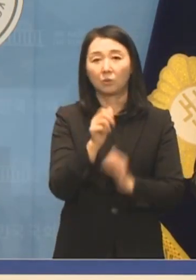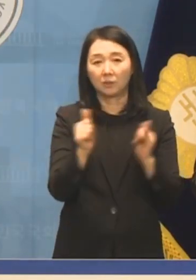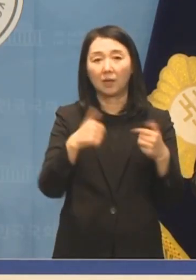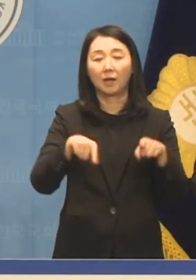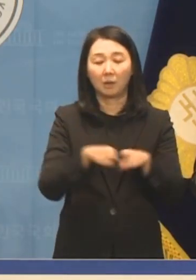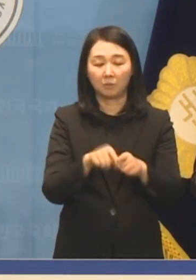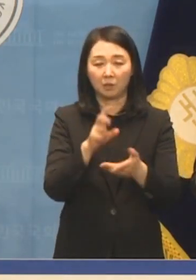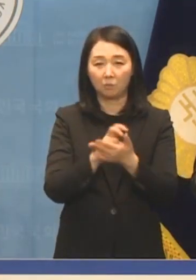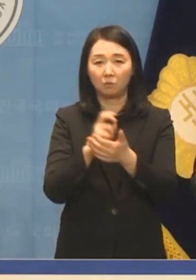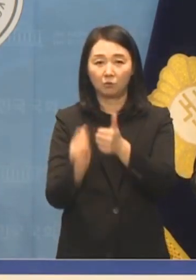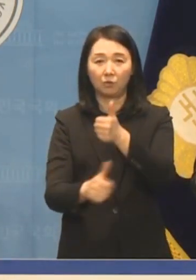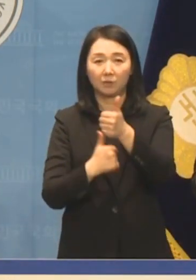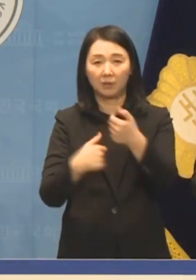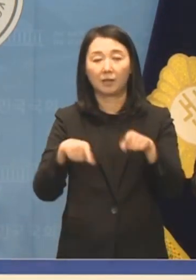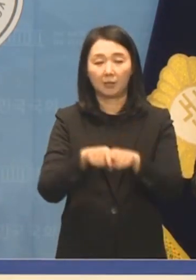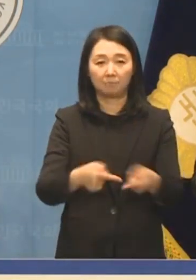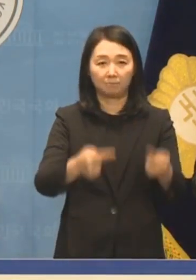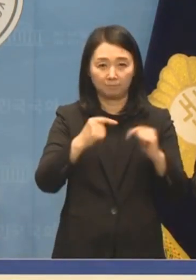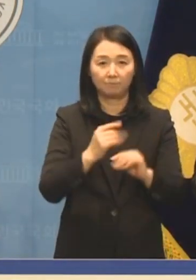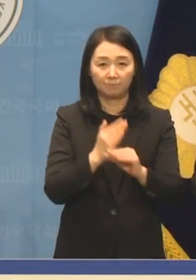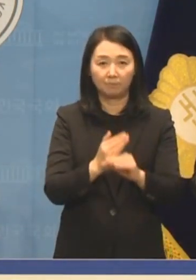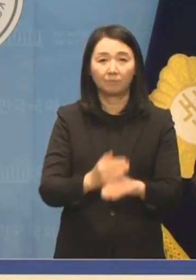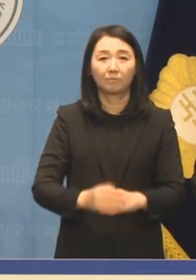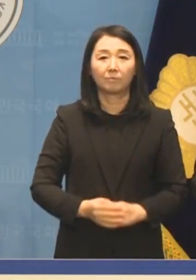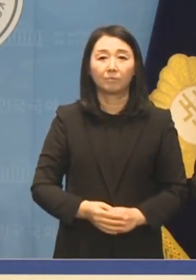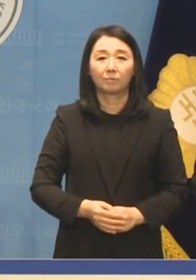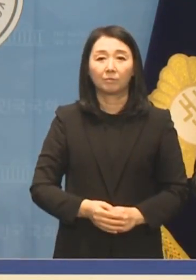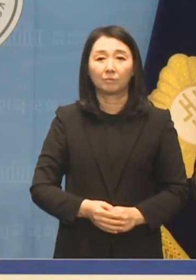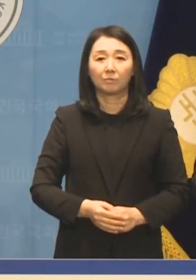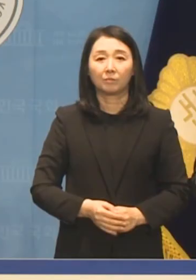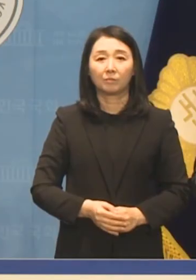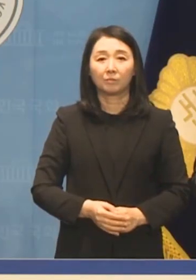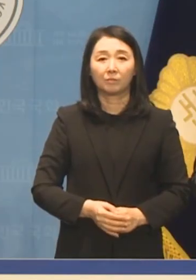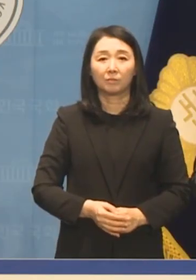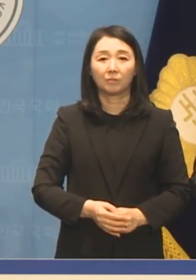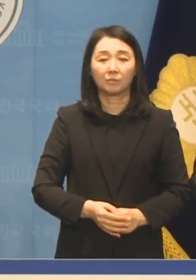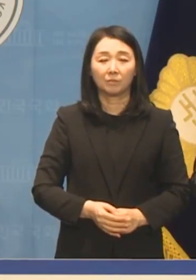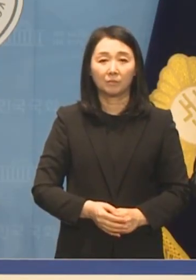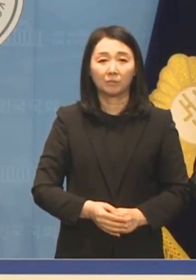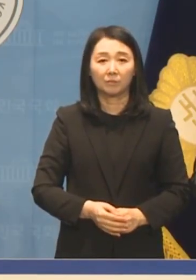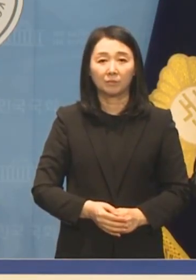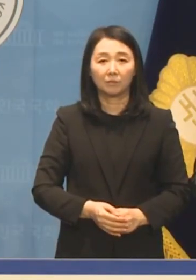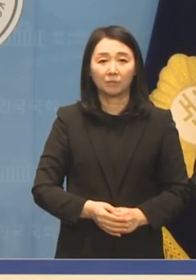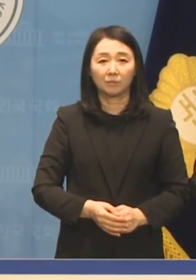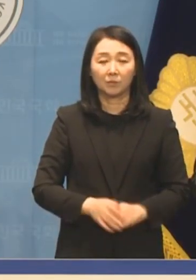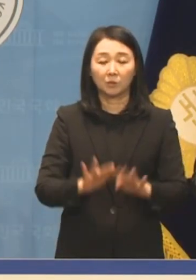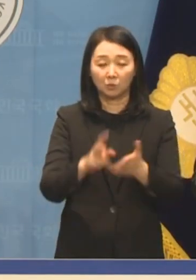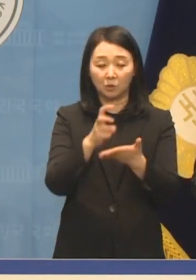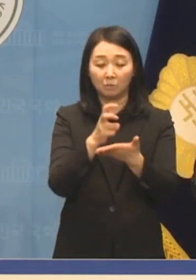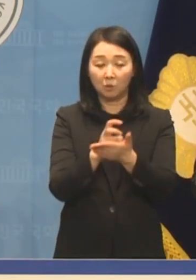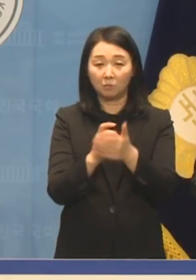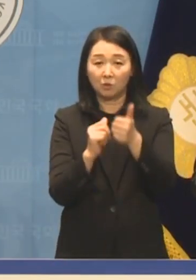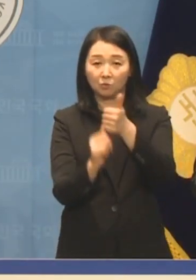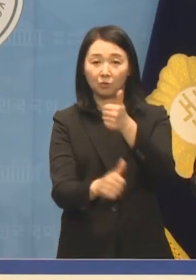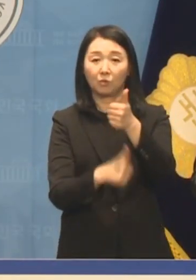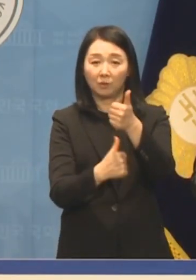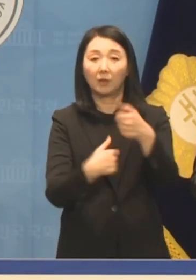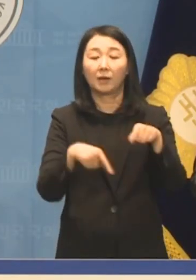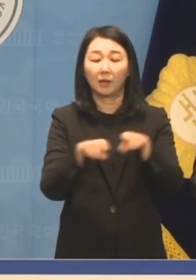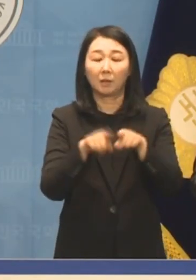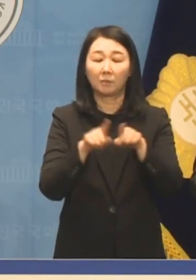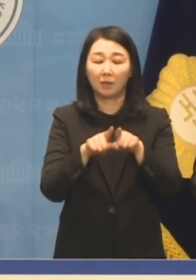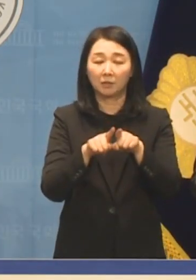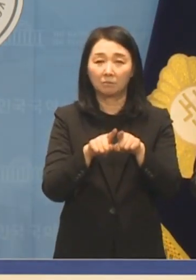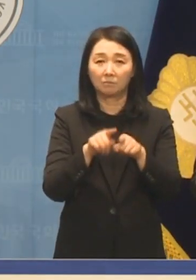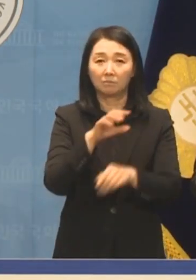변호사님께서 법률위원장으로 함께 해주고 계십니다. 그래서 오늘은 이 법률위원회와 함께